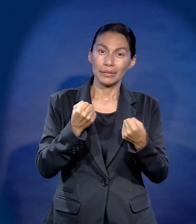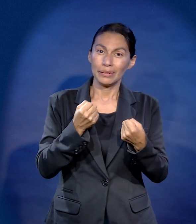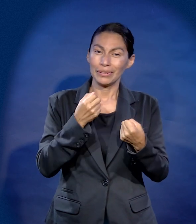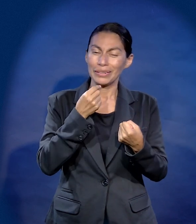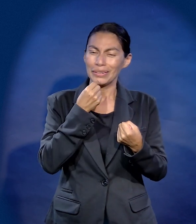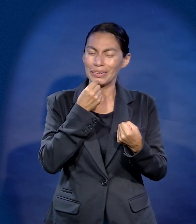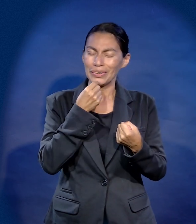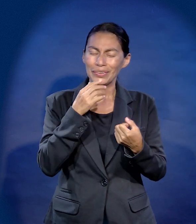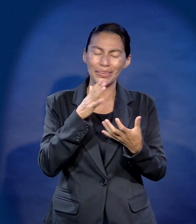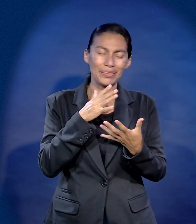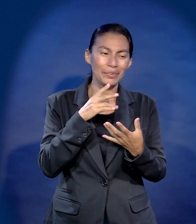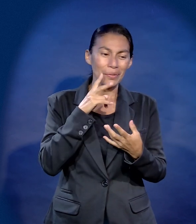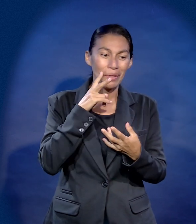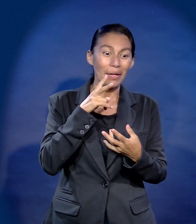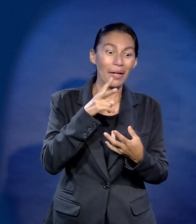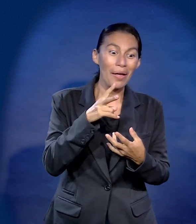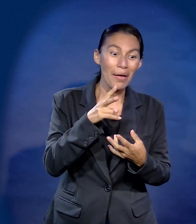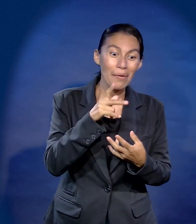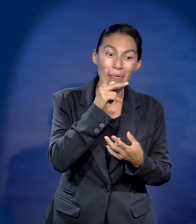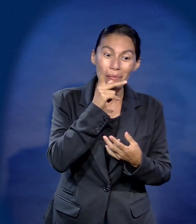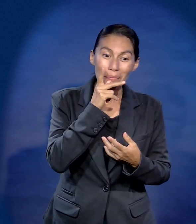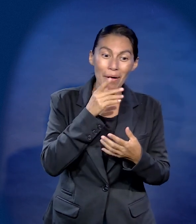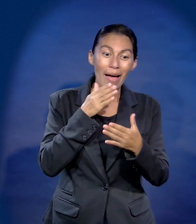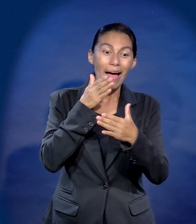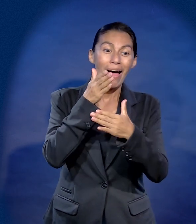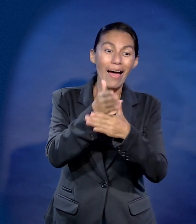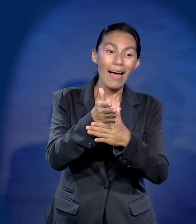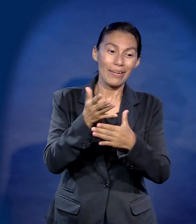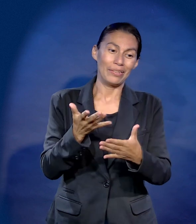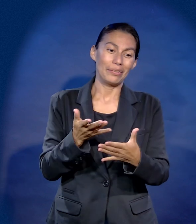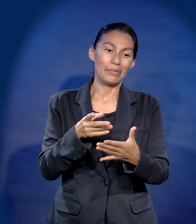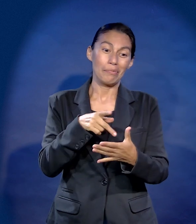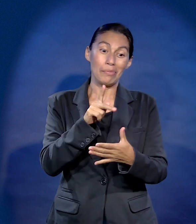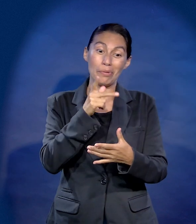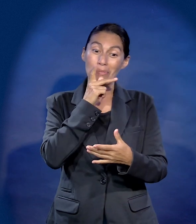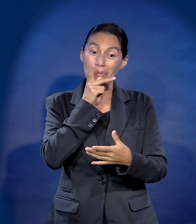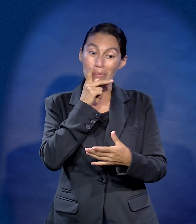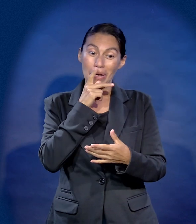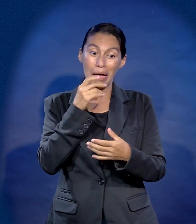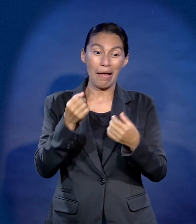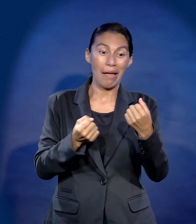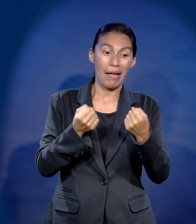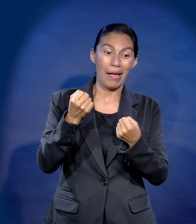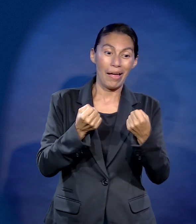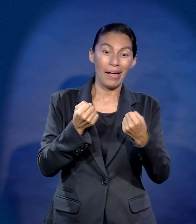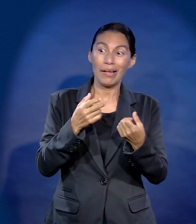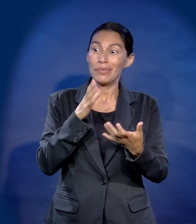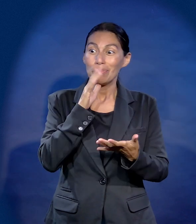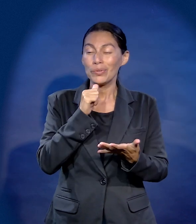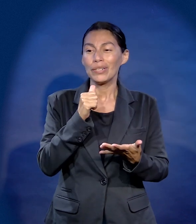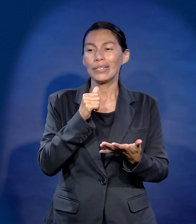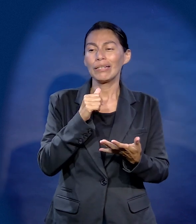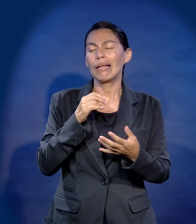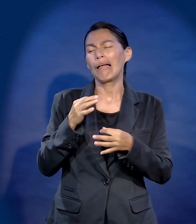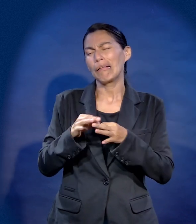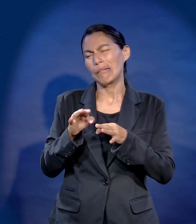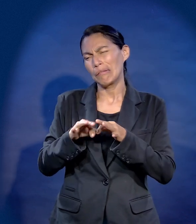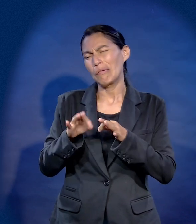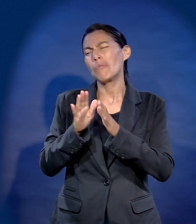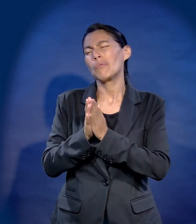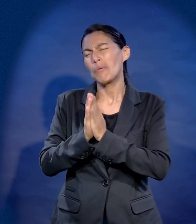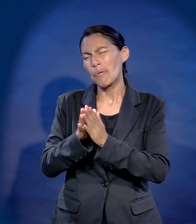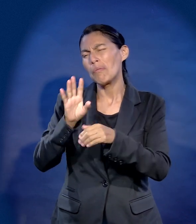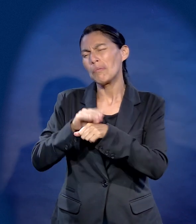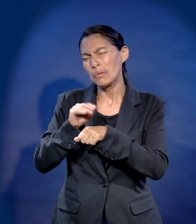al mando. ¿Qué niño no sueña con entrar a la cabina de un avión? Pero si tu padre está ahí, es imperdonable no acercarte.